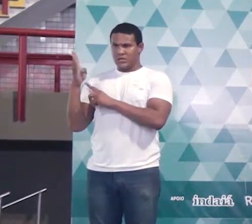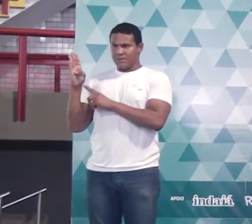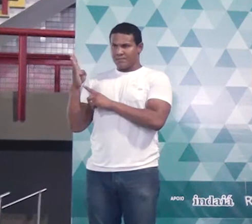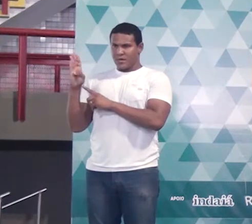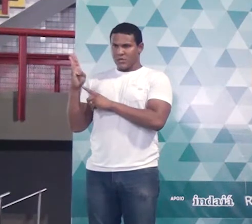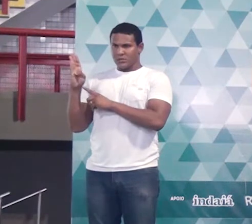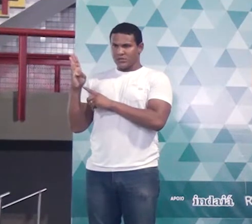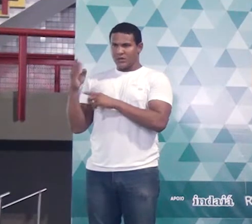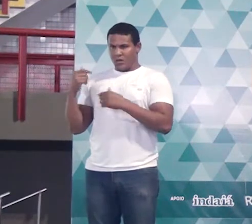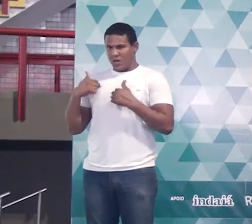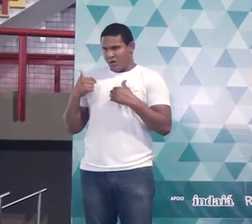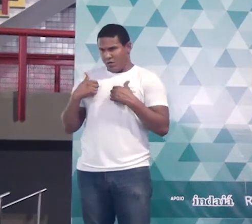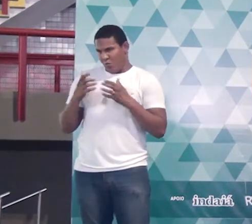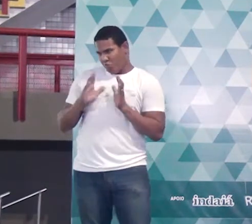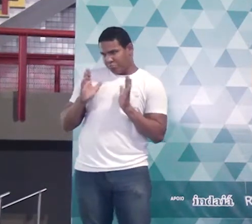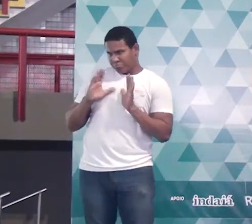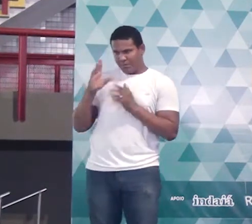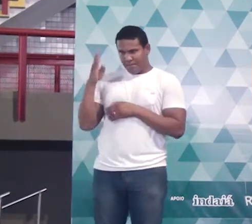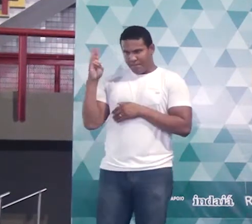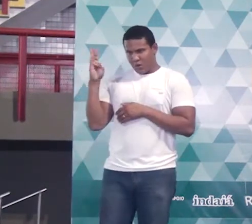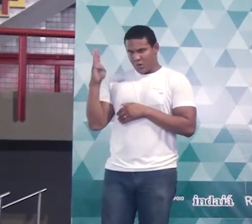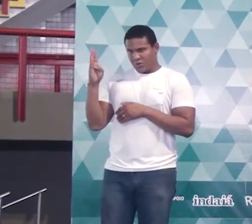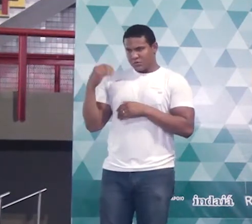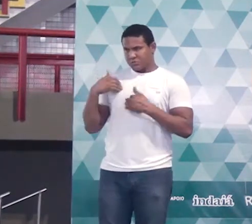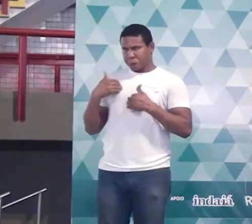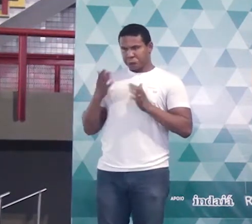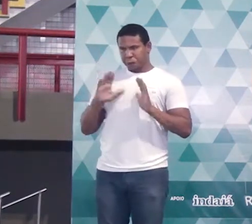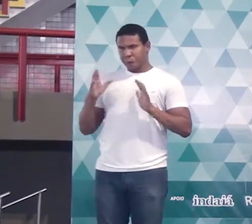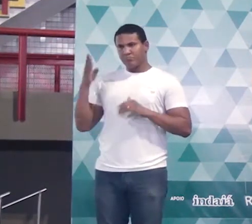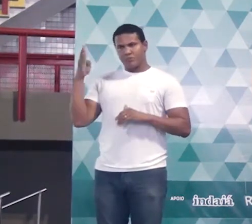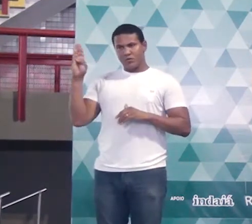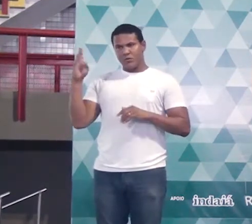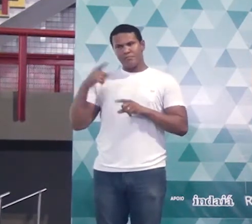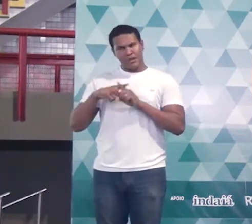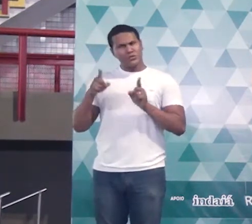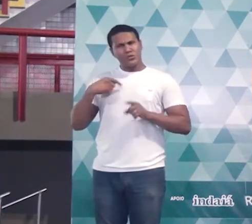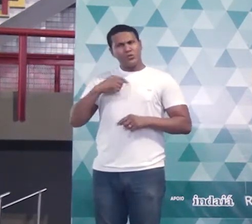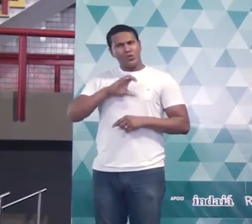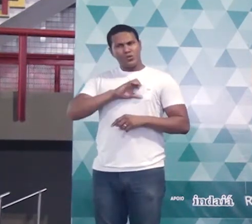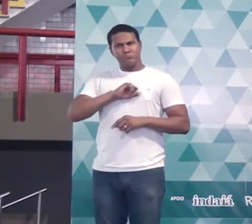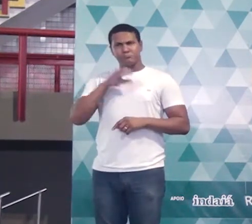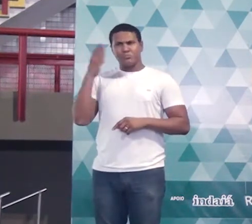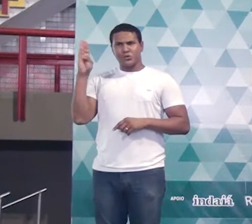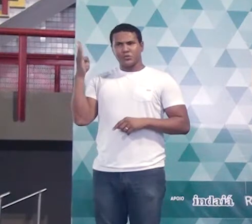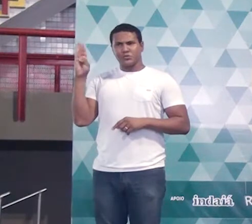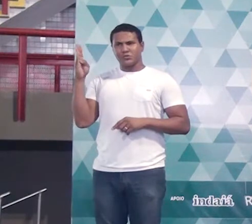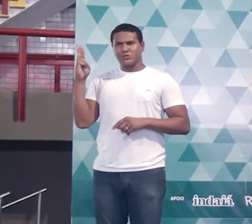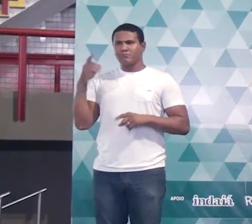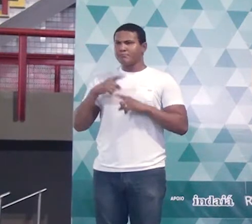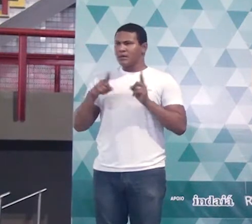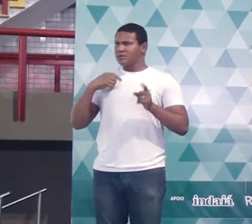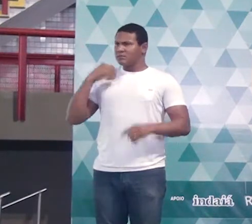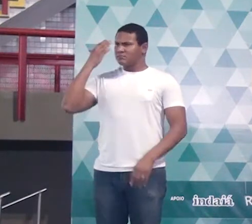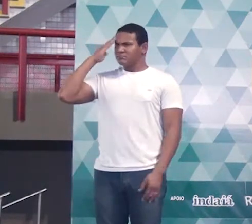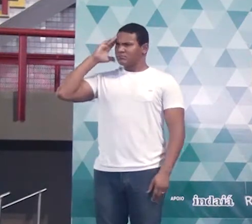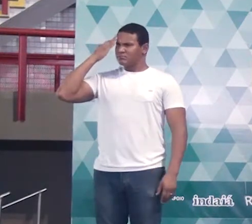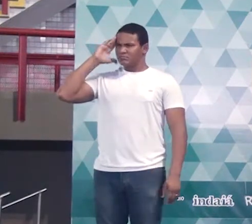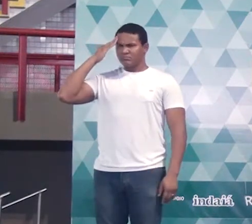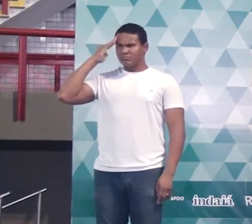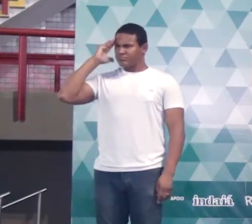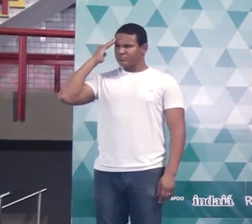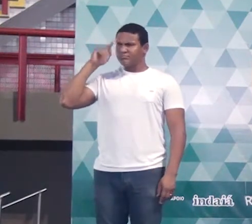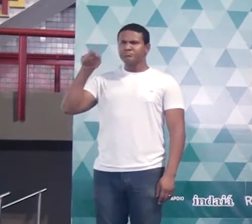Eu não sou muito da biologia, mas gostava de biologia. Só não entendia muito bem qual